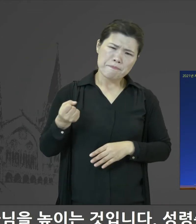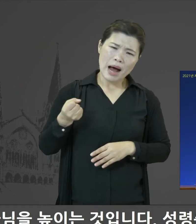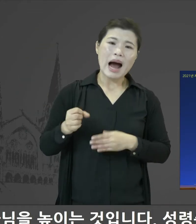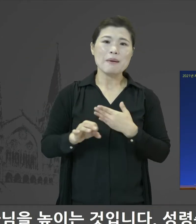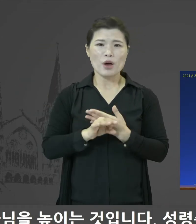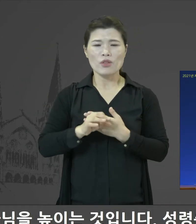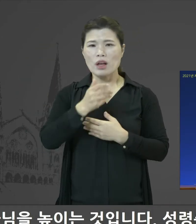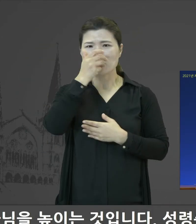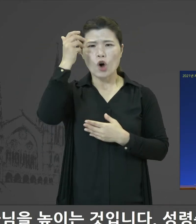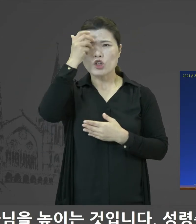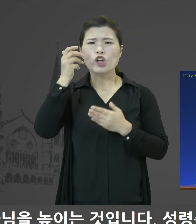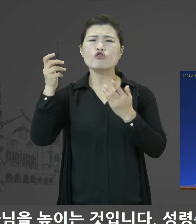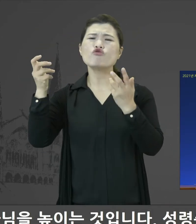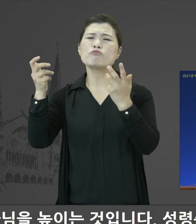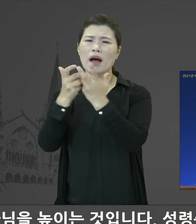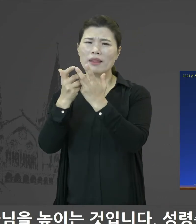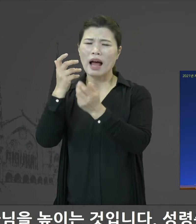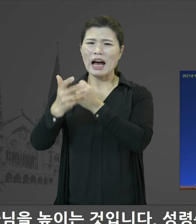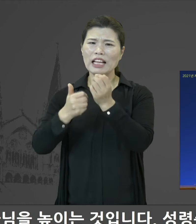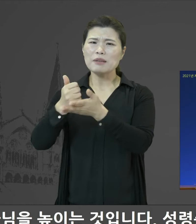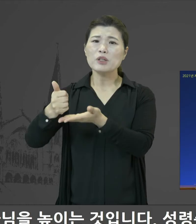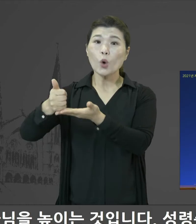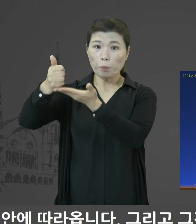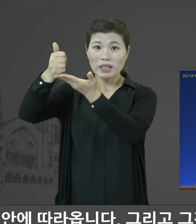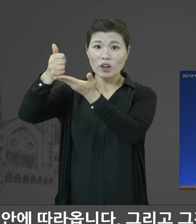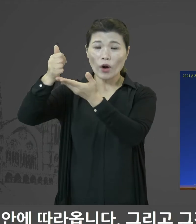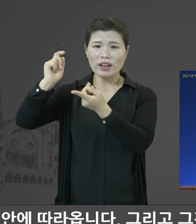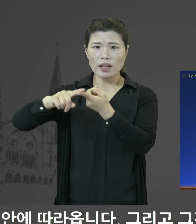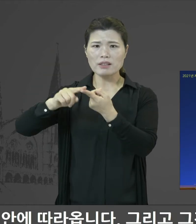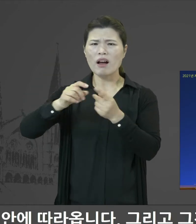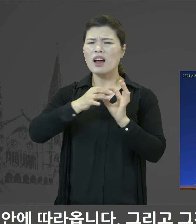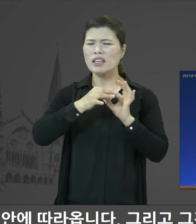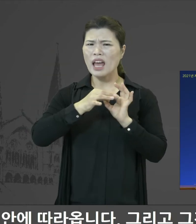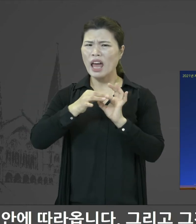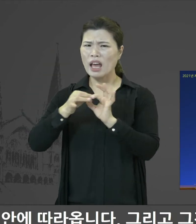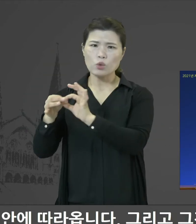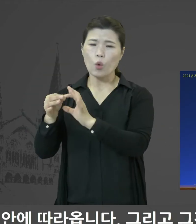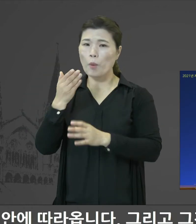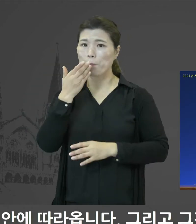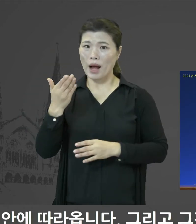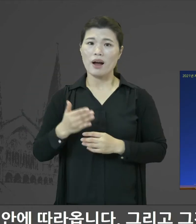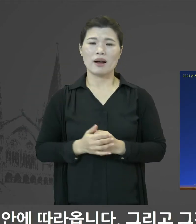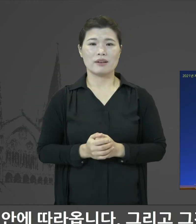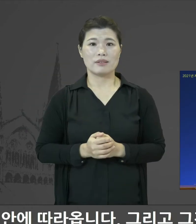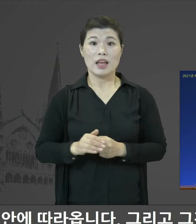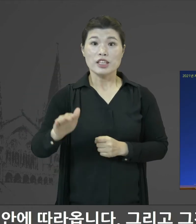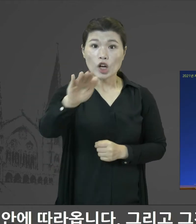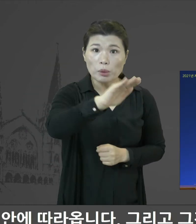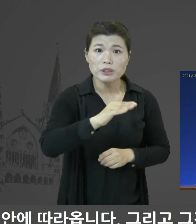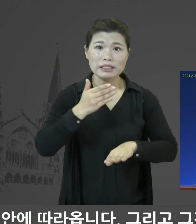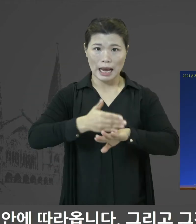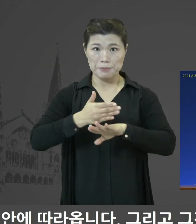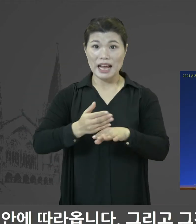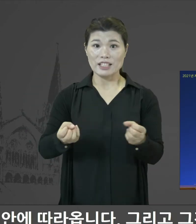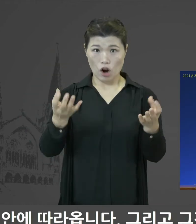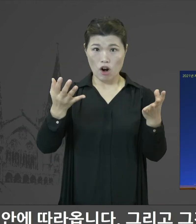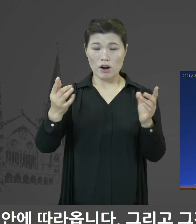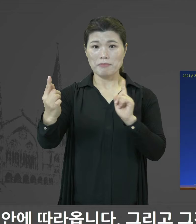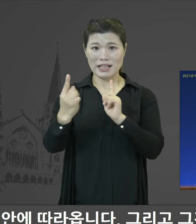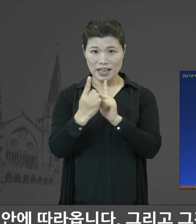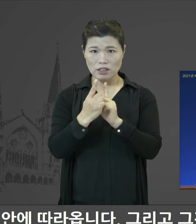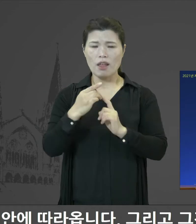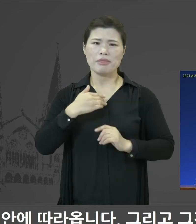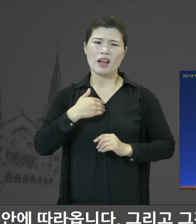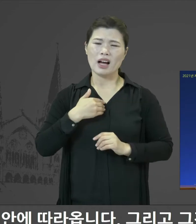충만함과 하나님을 높이는 일은 우리 안에서 계속 될 수 있는 겁니다. 여러분, 오늘 감사주일을 맞이하여서 내가